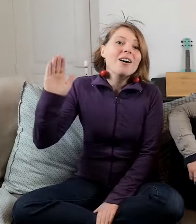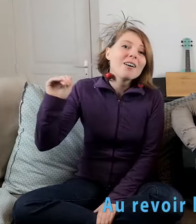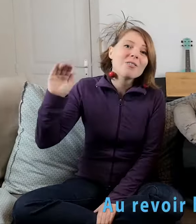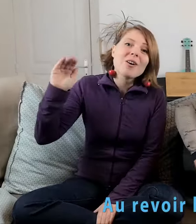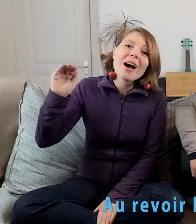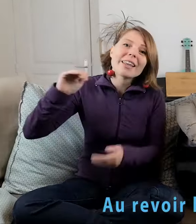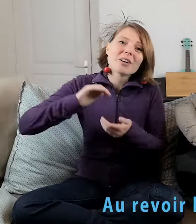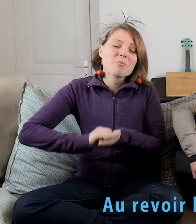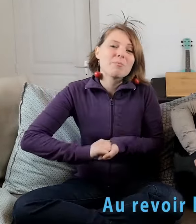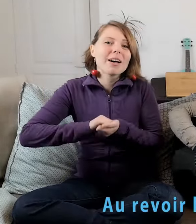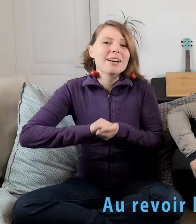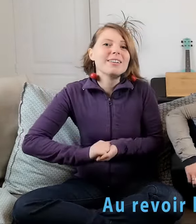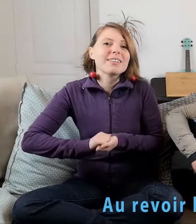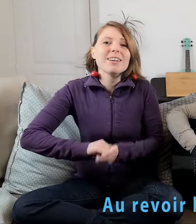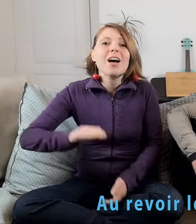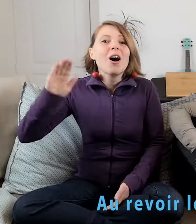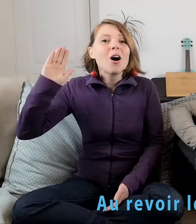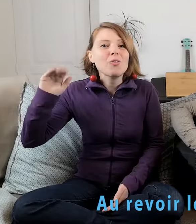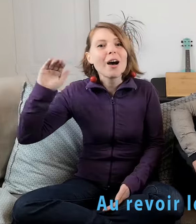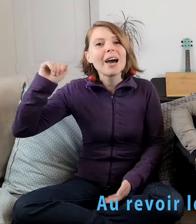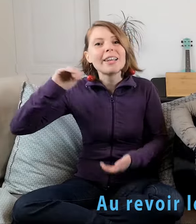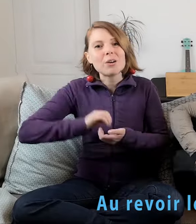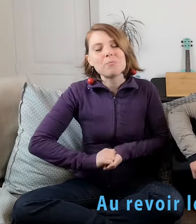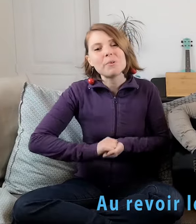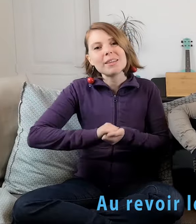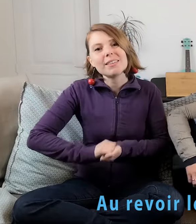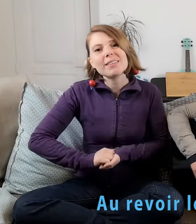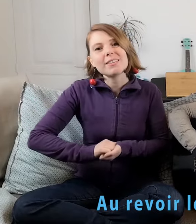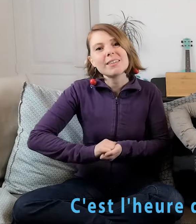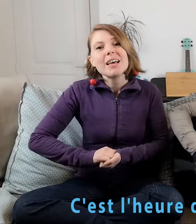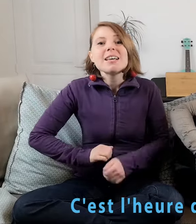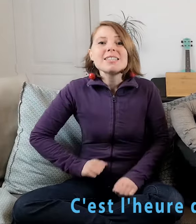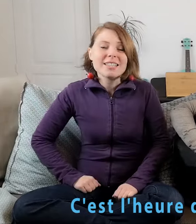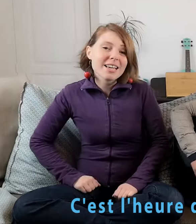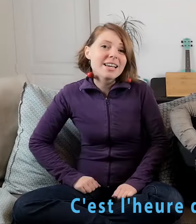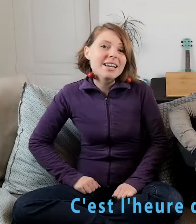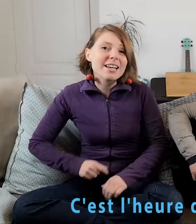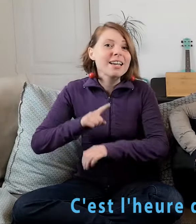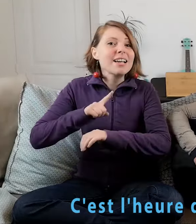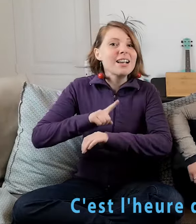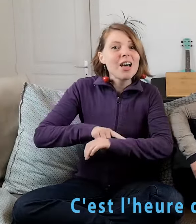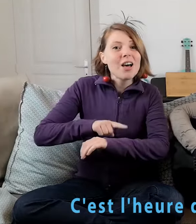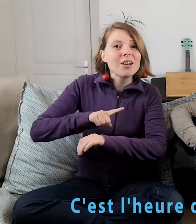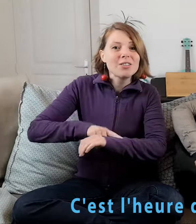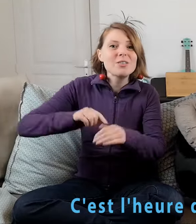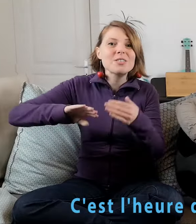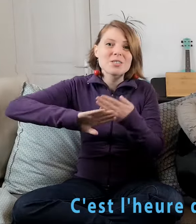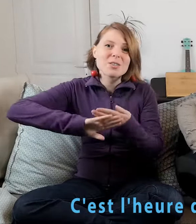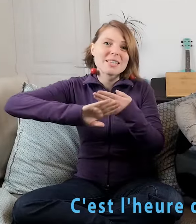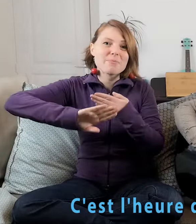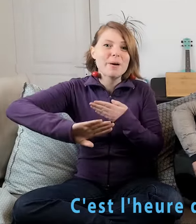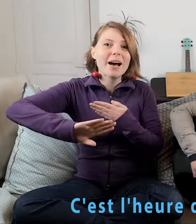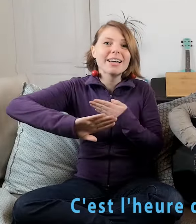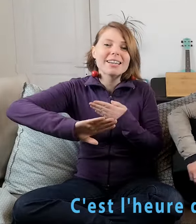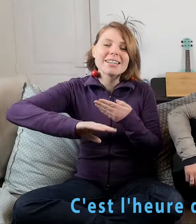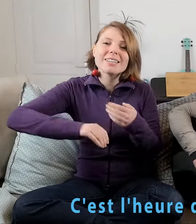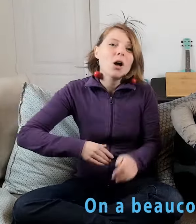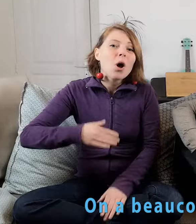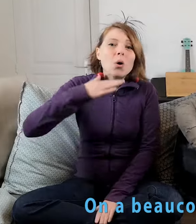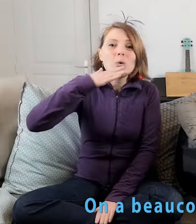Au revoir les copains, au revoir les copines. C'est l'heure de se séparer. On